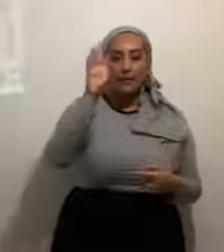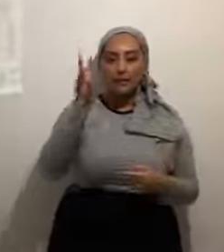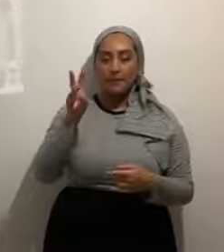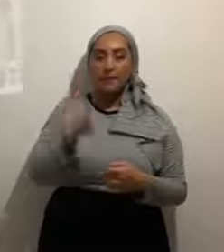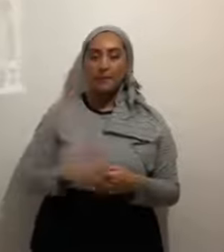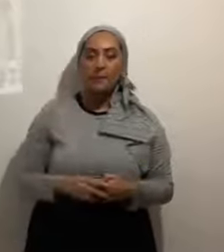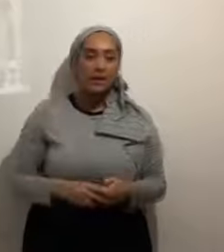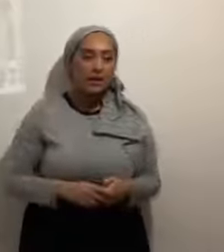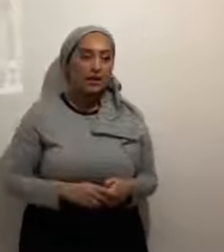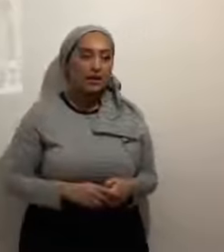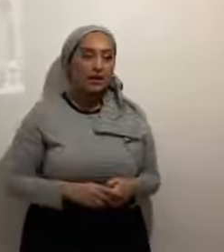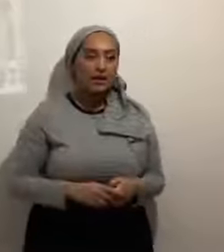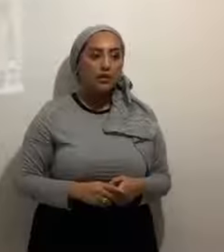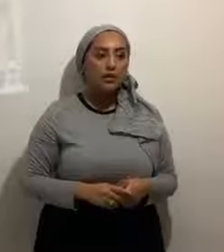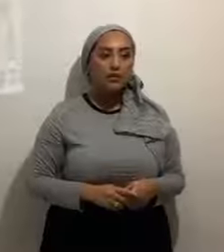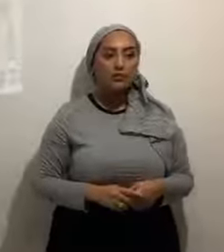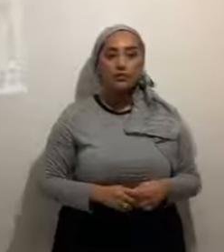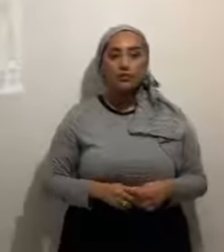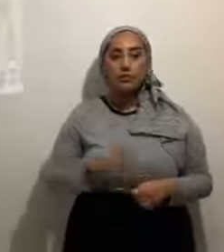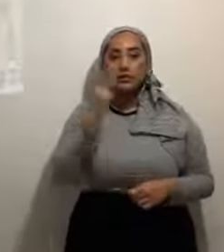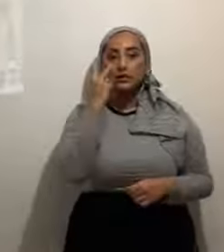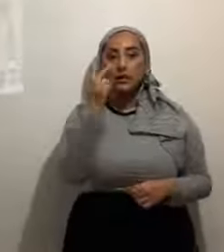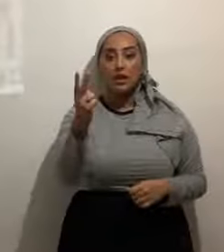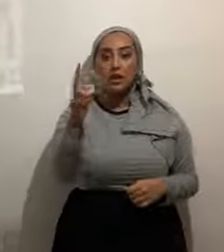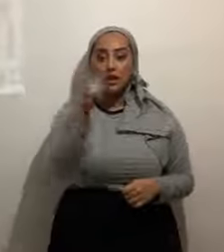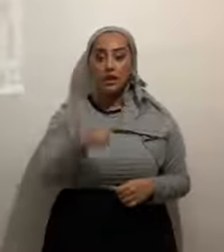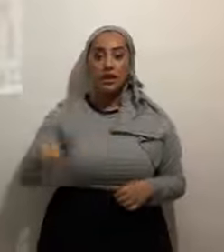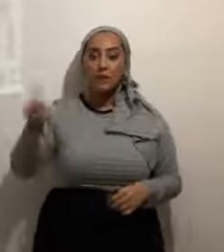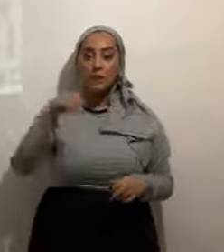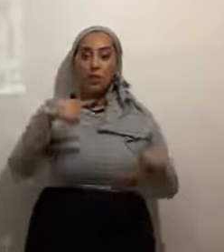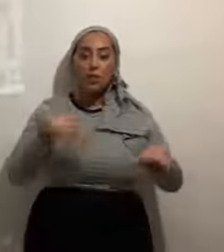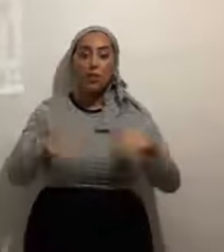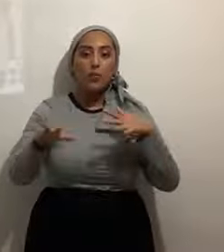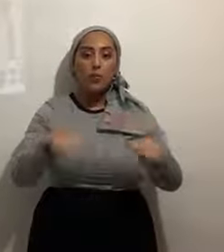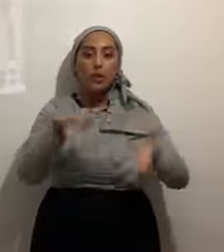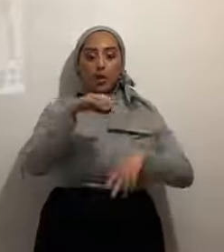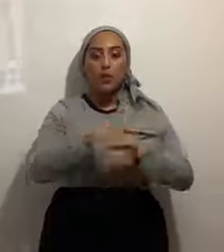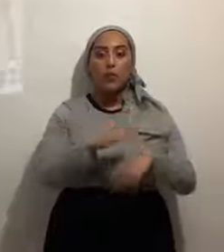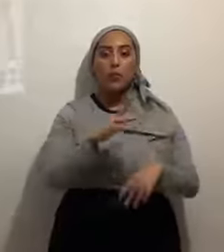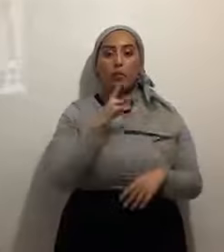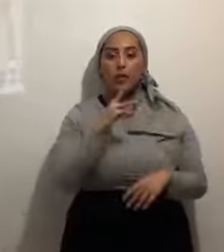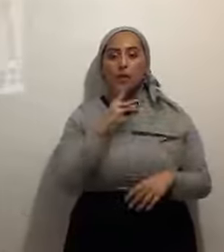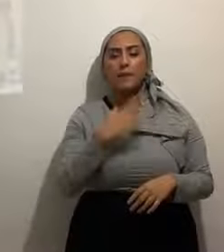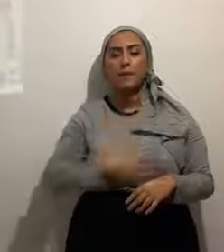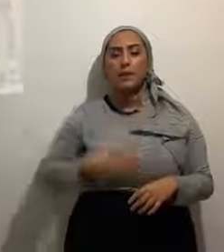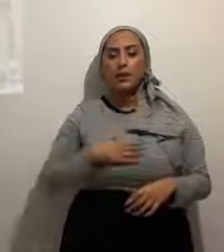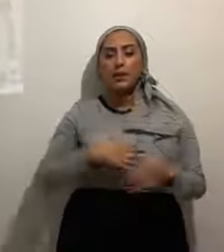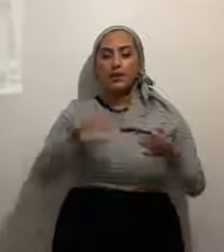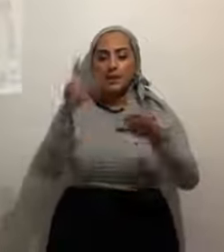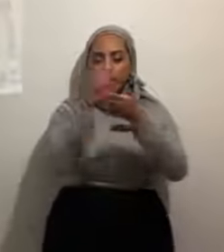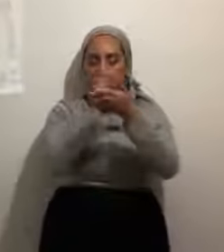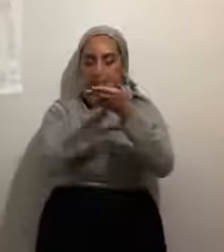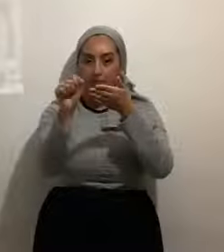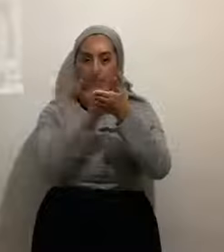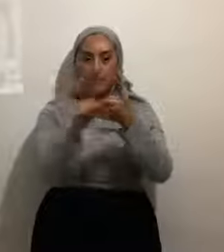Perfecto. Viéndolo ellos andar sobre el mar, por favor. Vamos a subrayar eso, tú vas a decir, pero ¿por qué